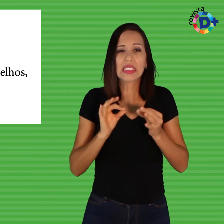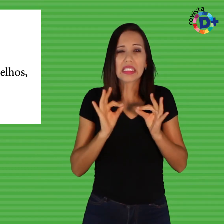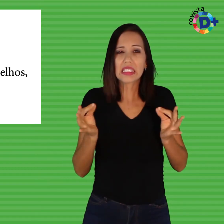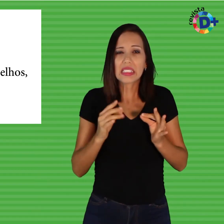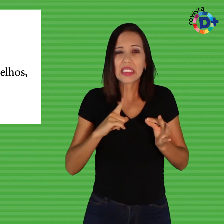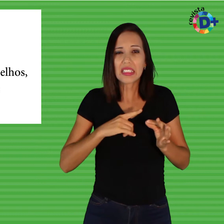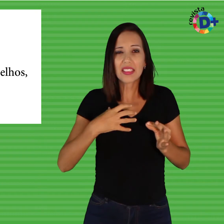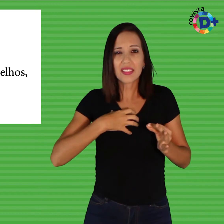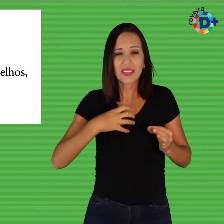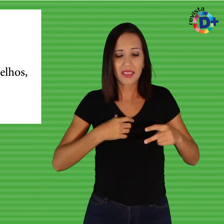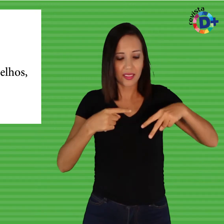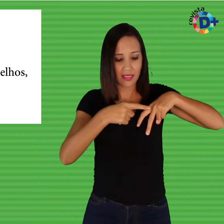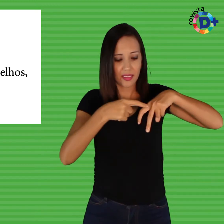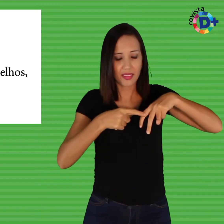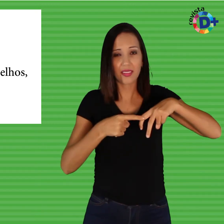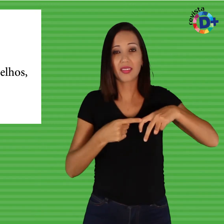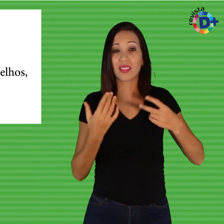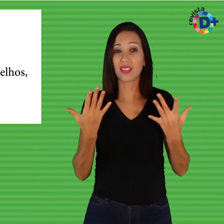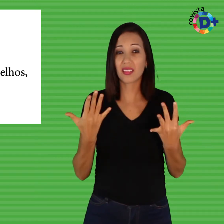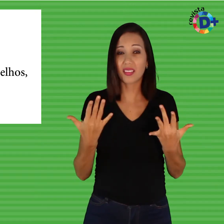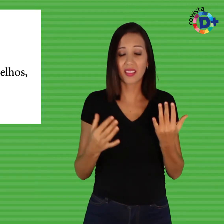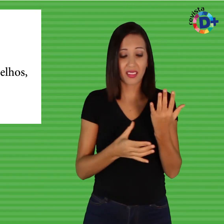hipertensibilidade de joelhos, mãos, punhos e dedos,